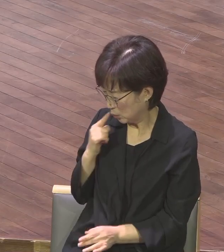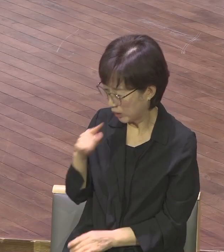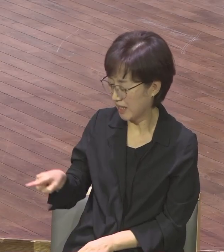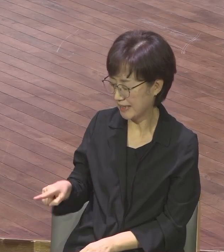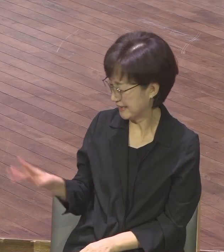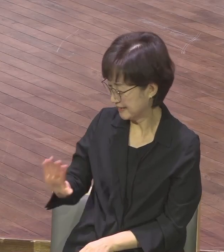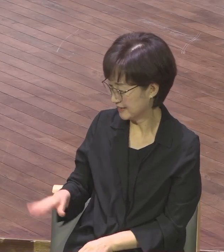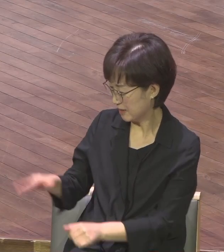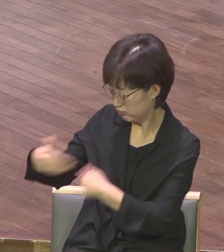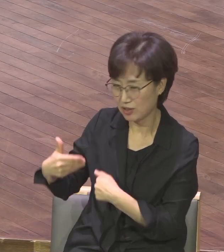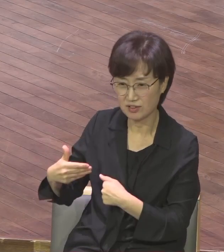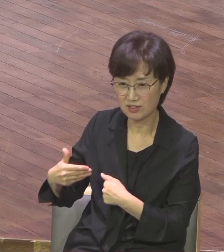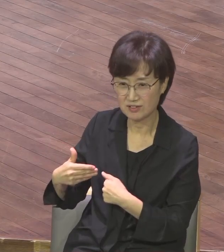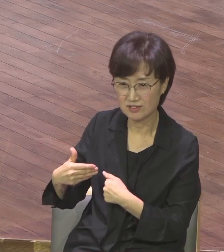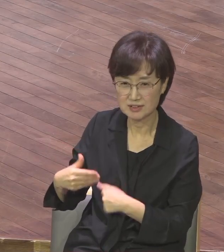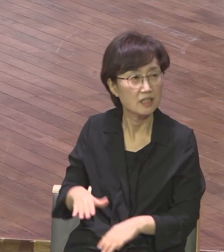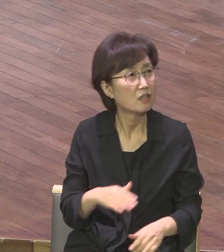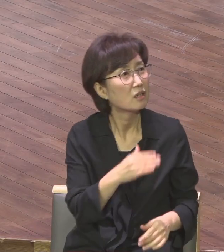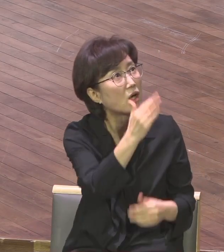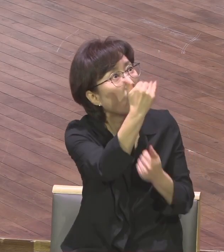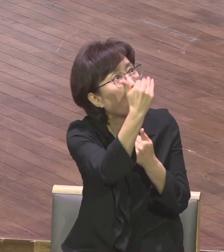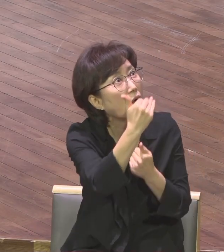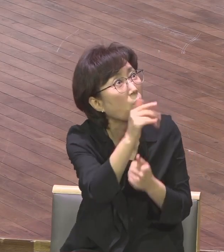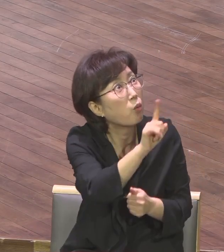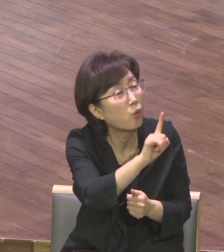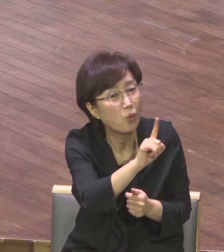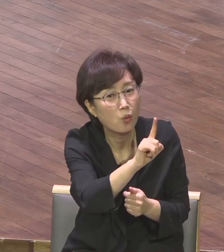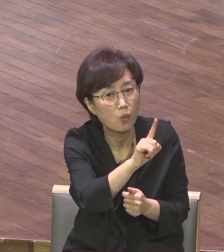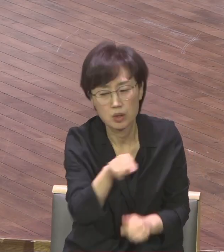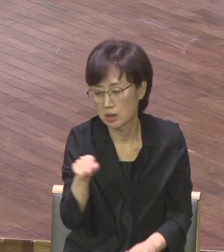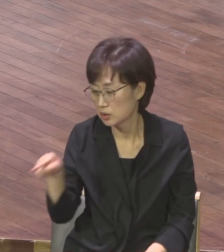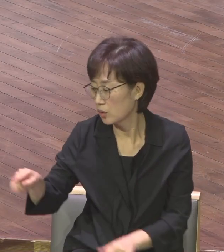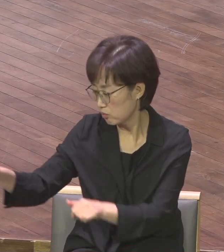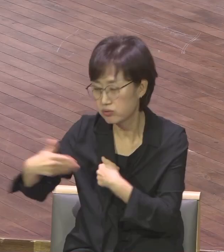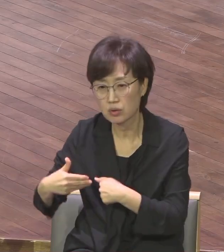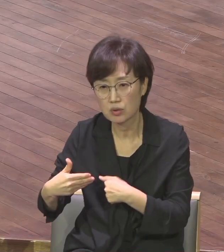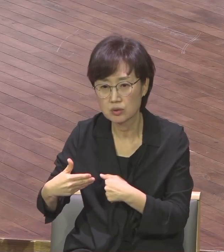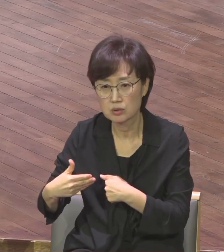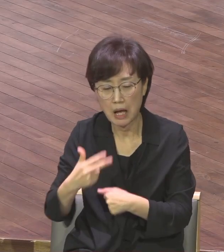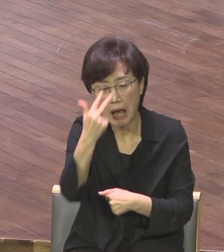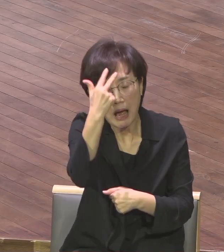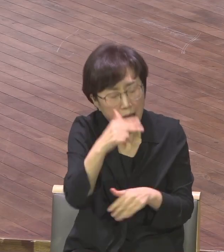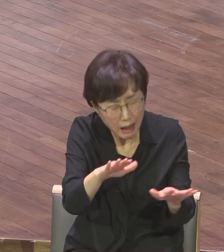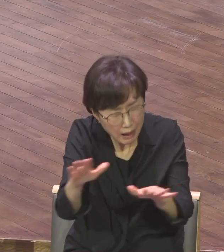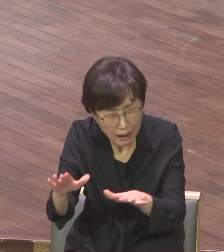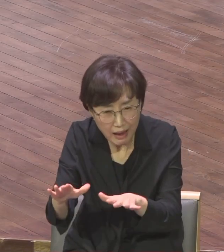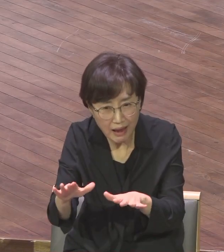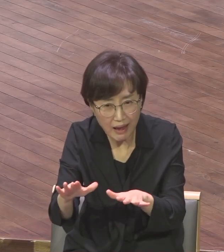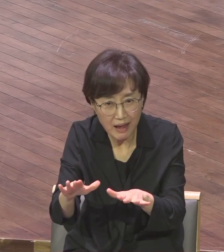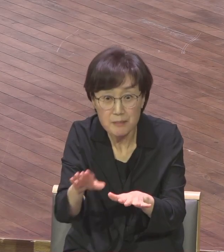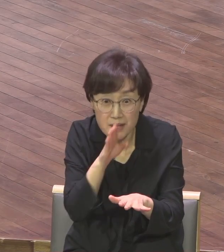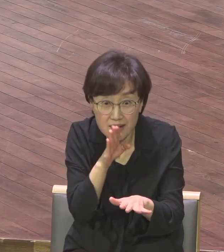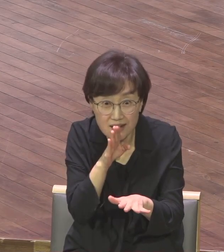위한 그 정체성을 팍 아나니아를 통해 심어줬잖아요.